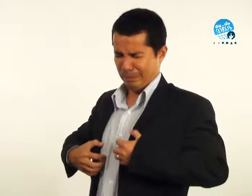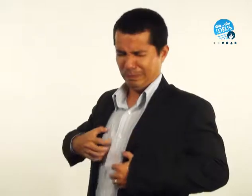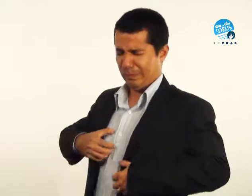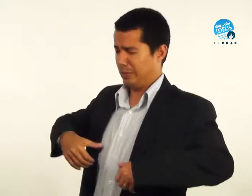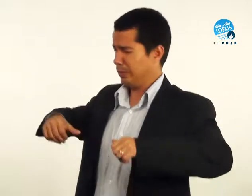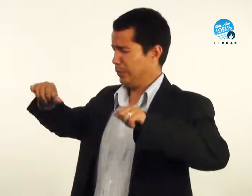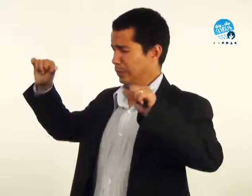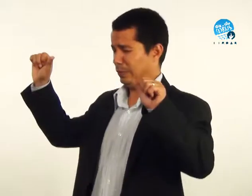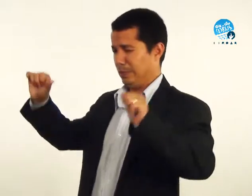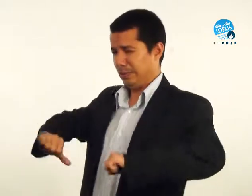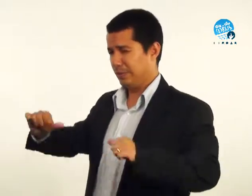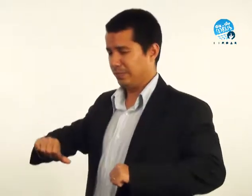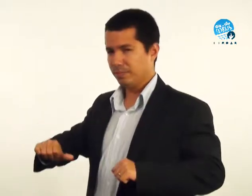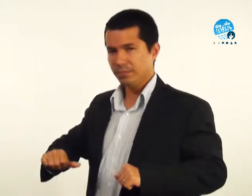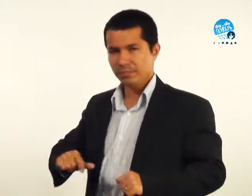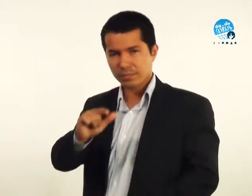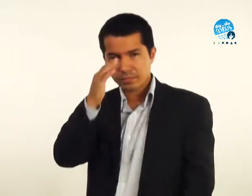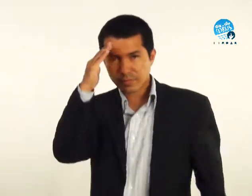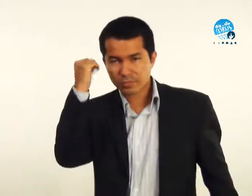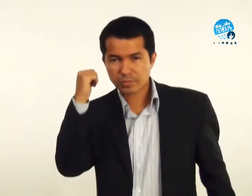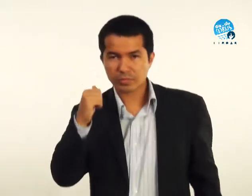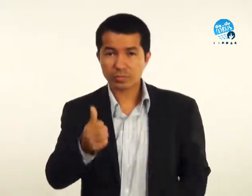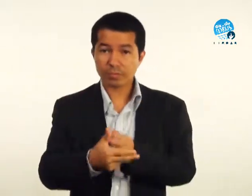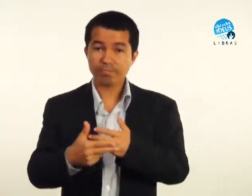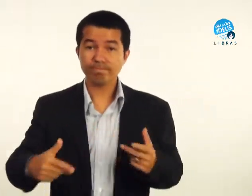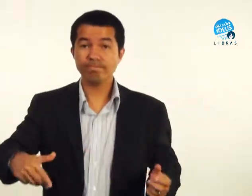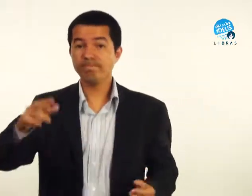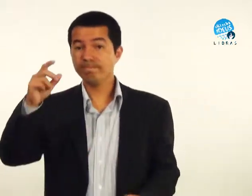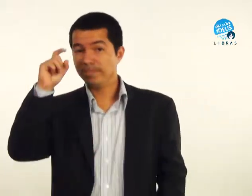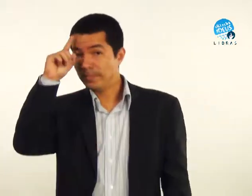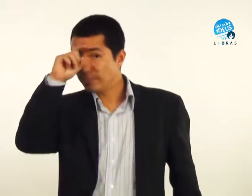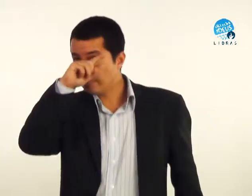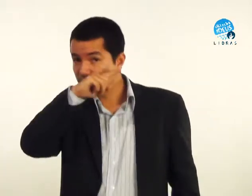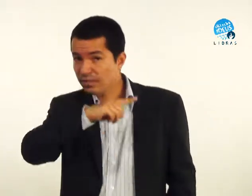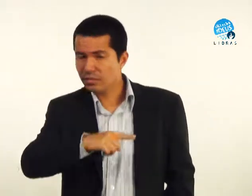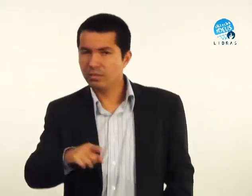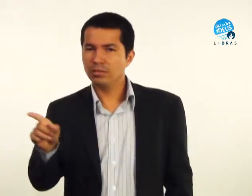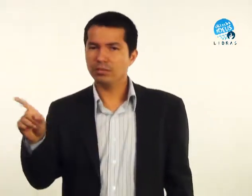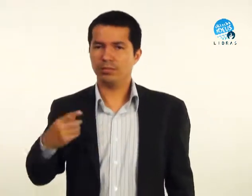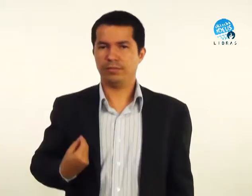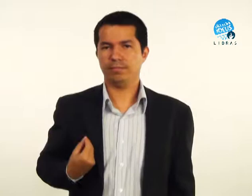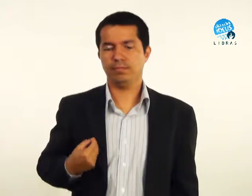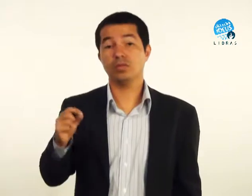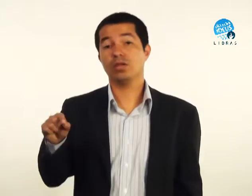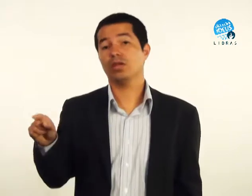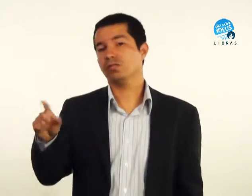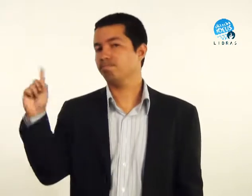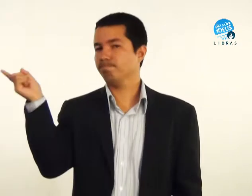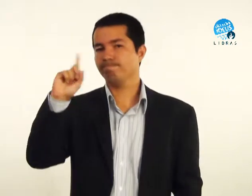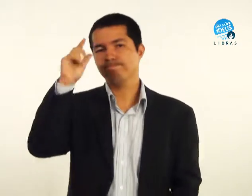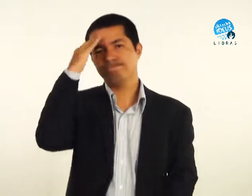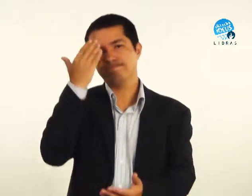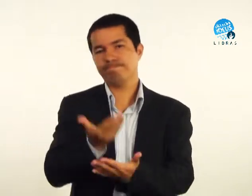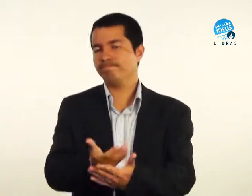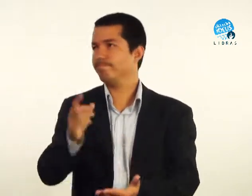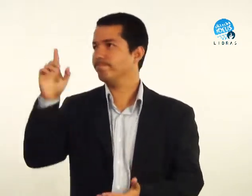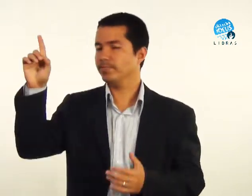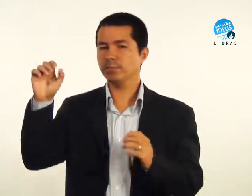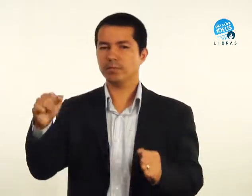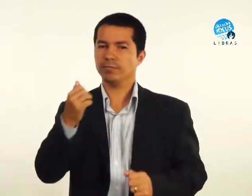mal. E sabe a coisa mais complicada que existia na mente daquela moça? É que ela não acreditava que pudesse